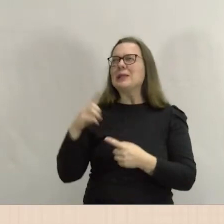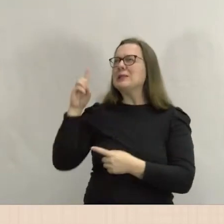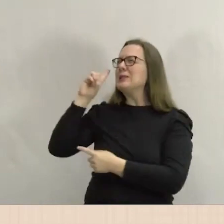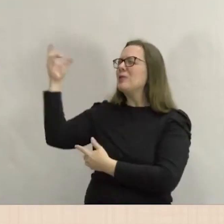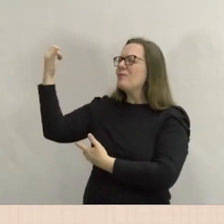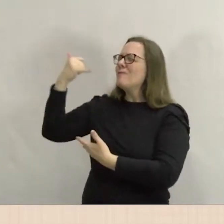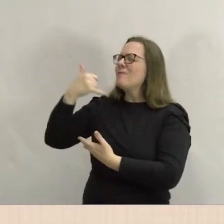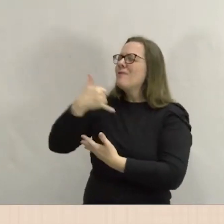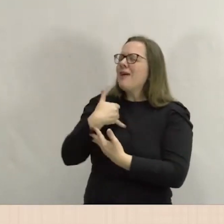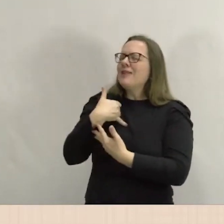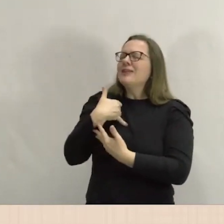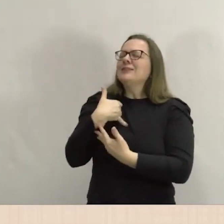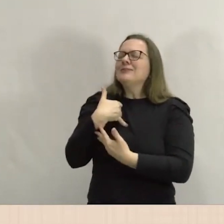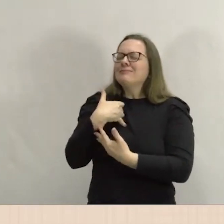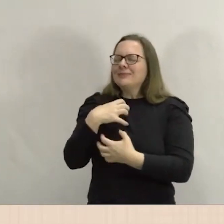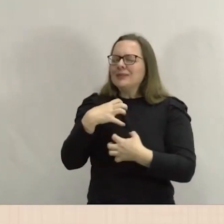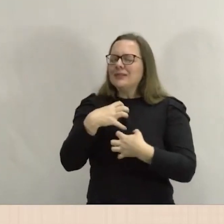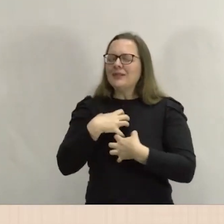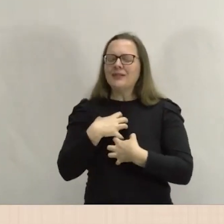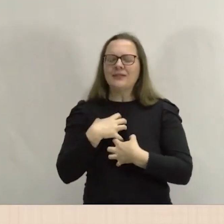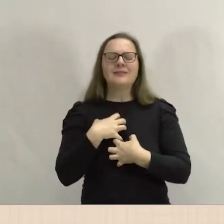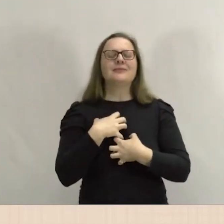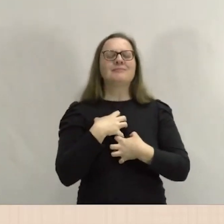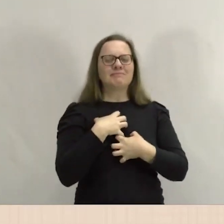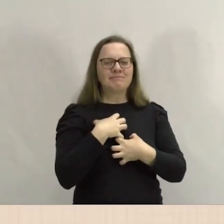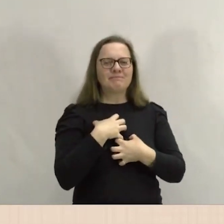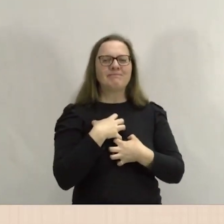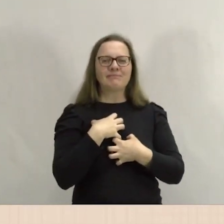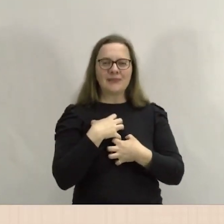você. Essa é a diferença.